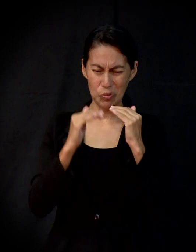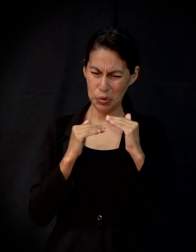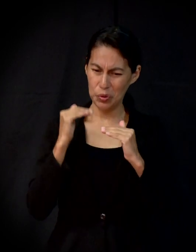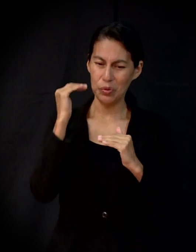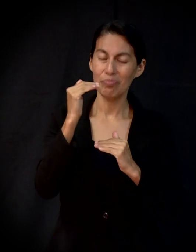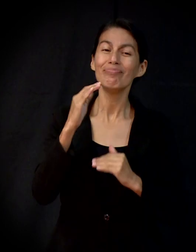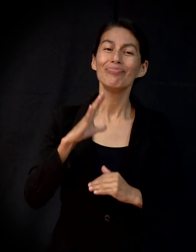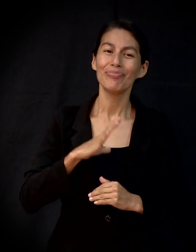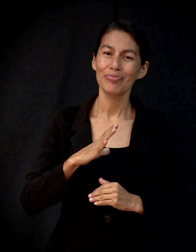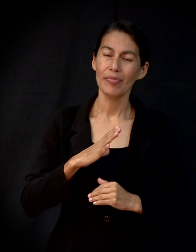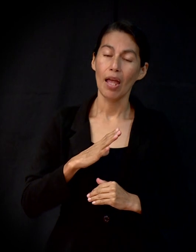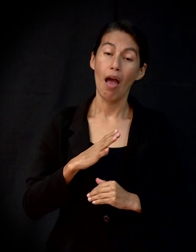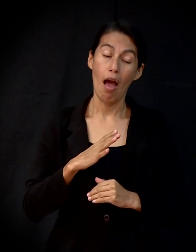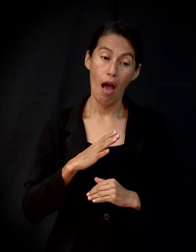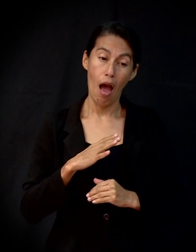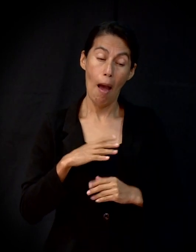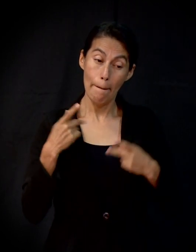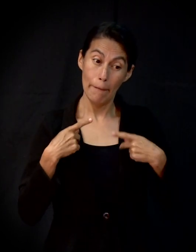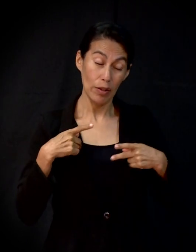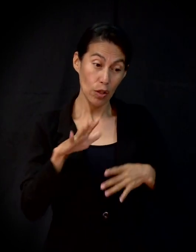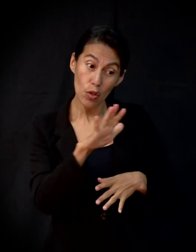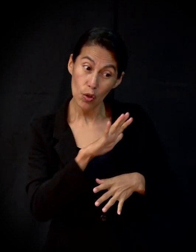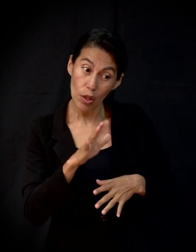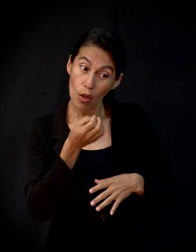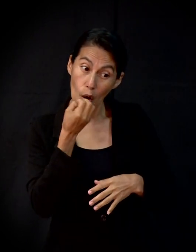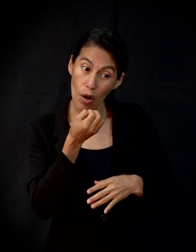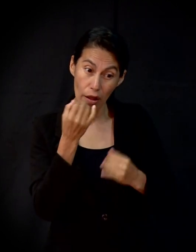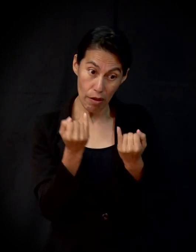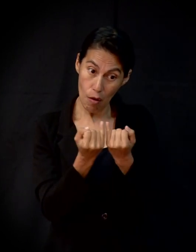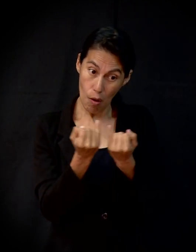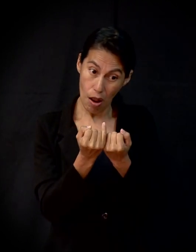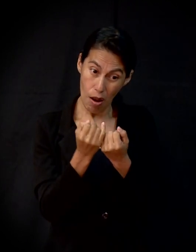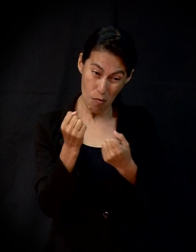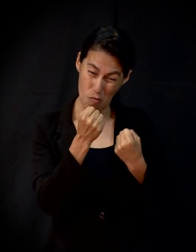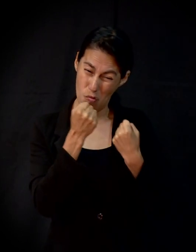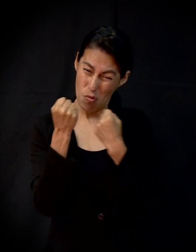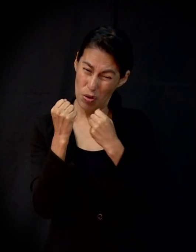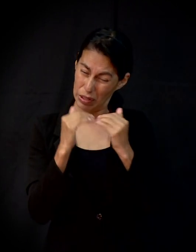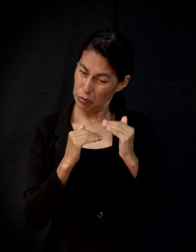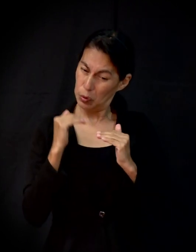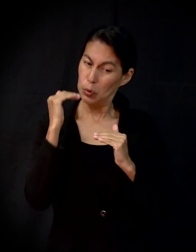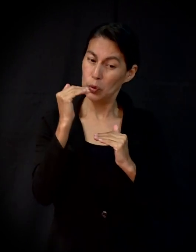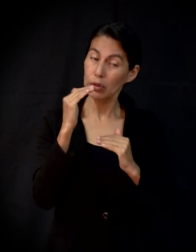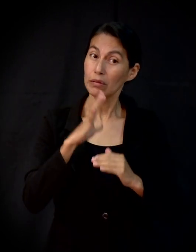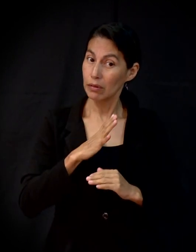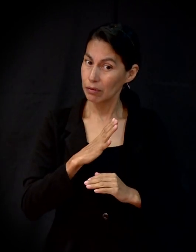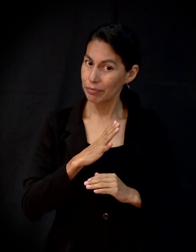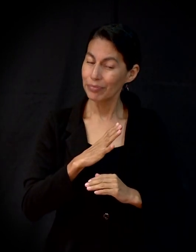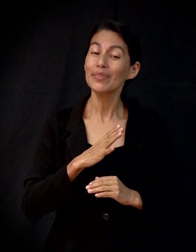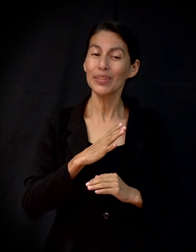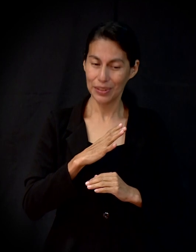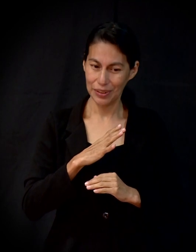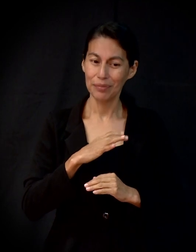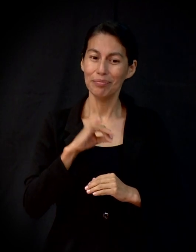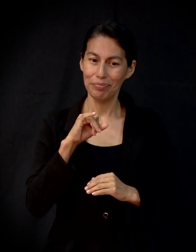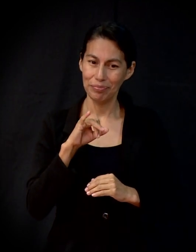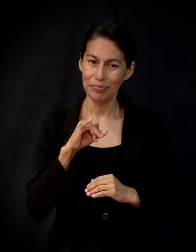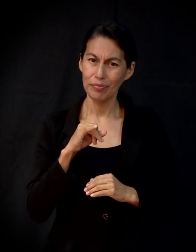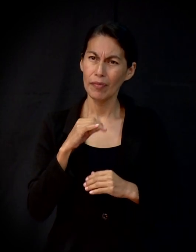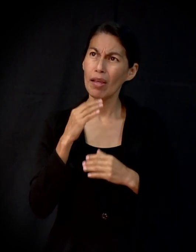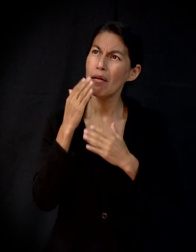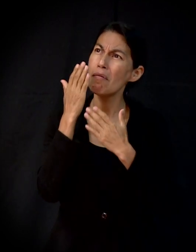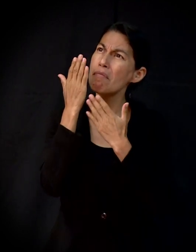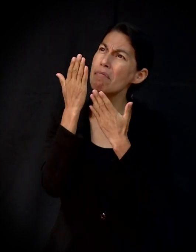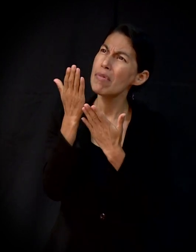tienen un superpoder al alcance. Sí. Por medio de la oración. Donde uno puede suplicar a